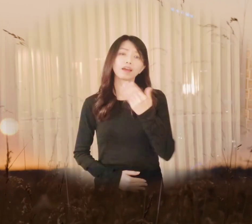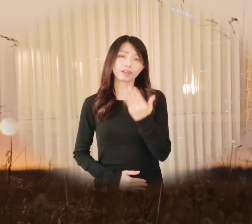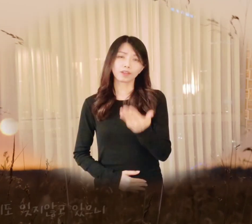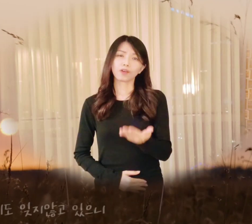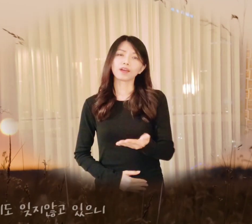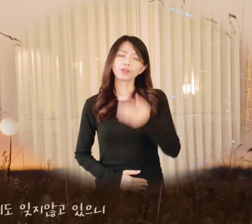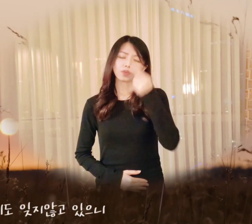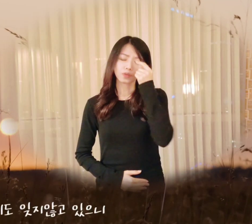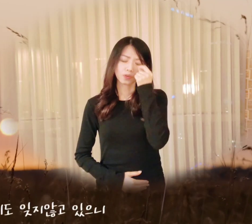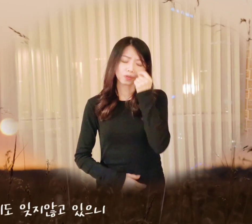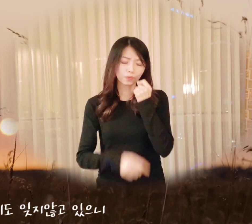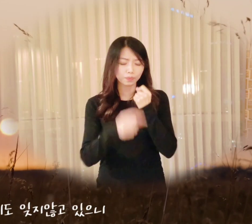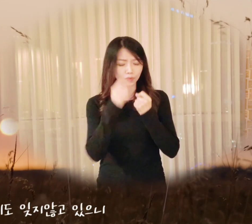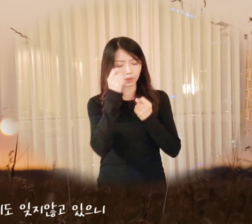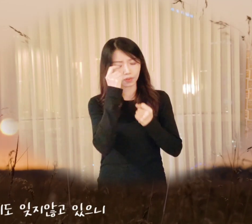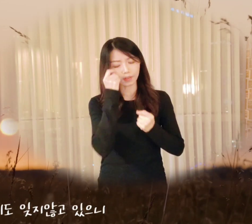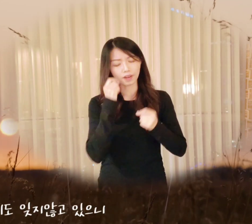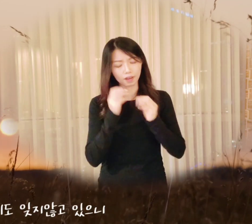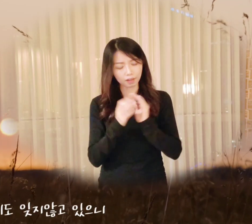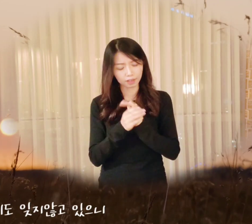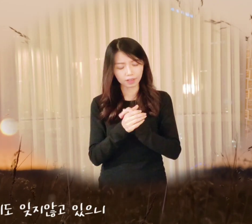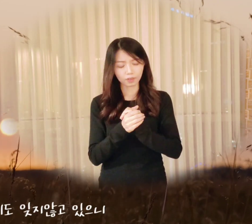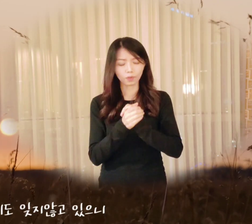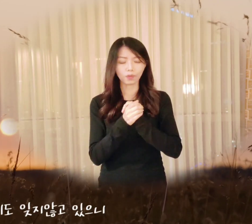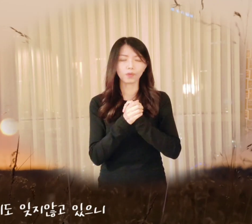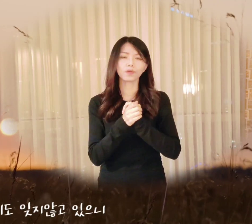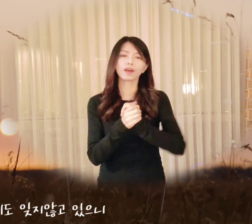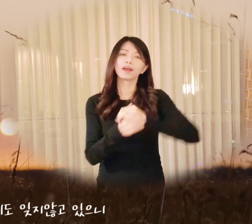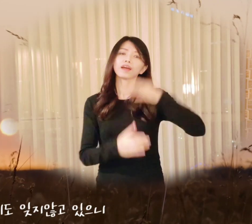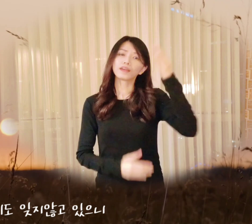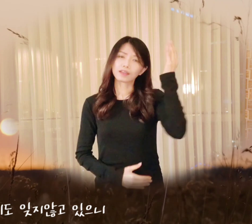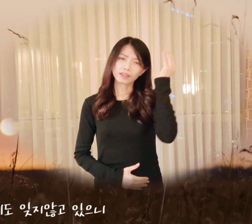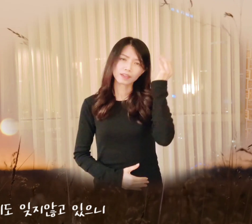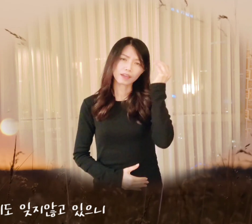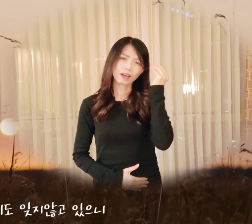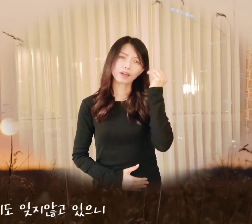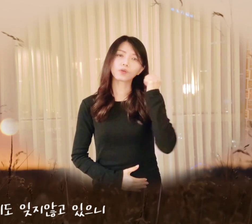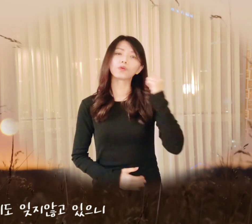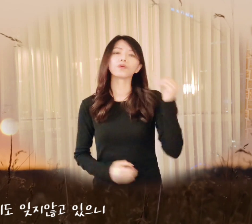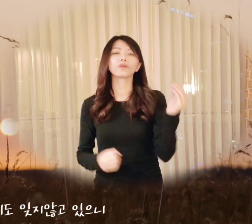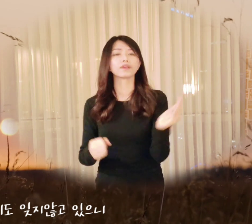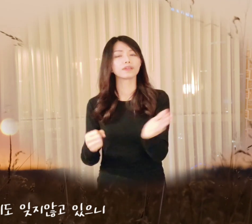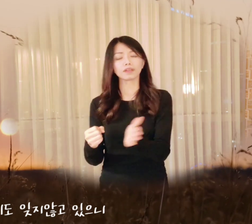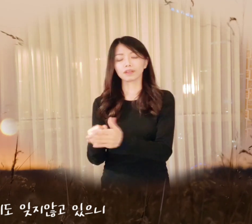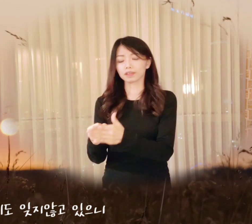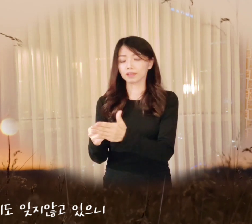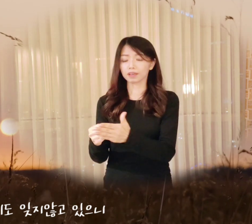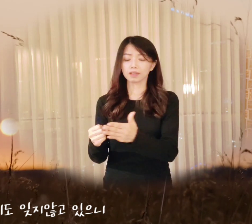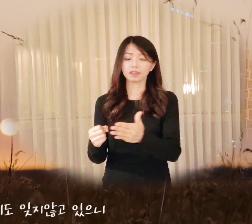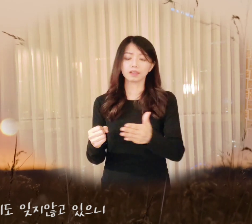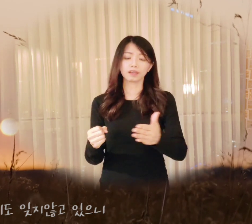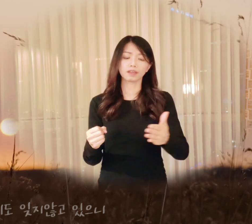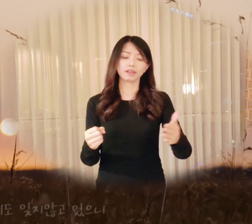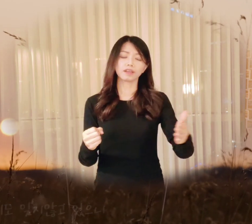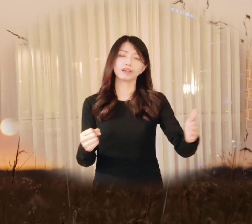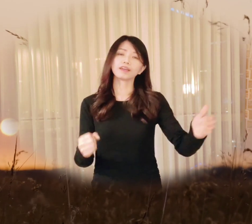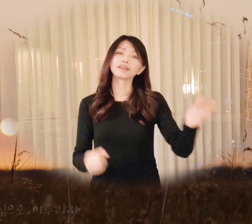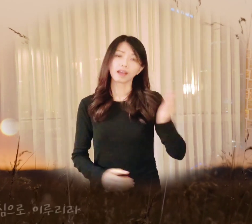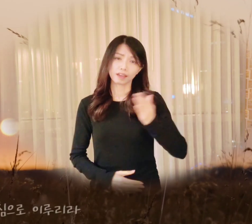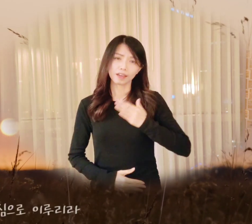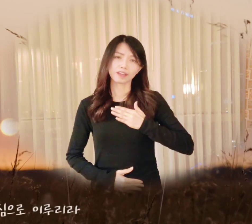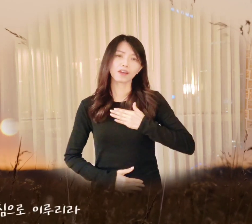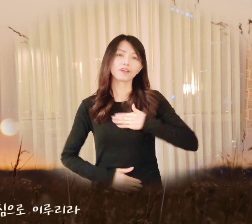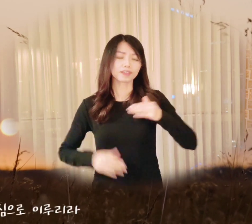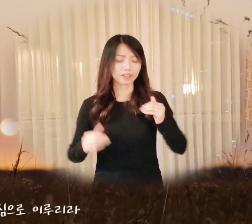주겠니 너의 눈물에 기도 잊지 않고 있으니